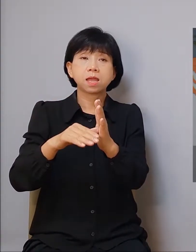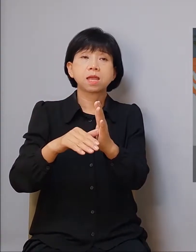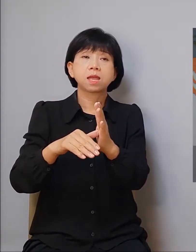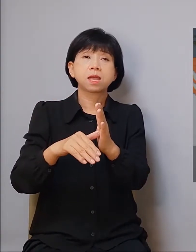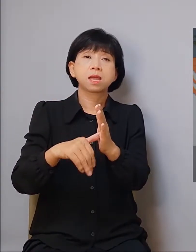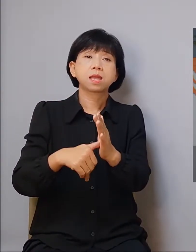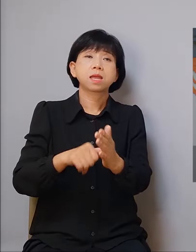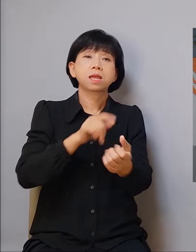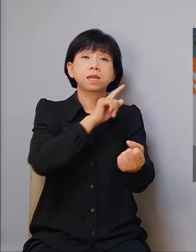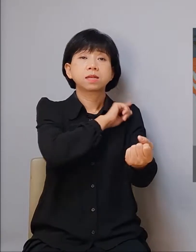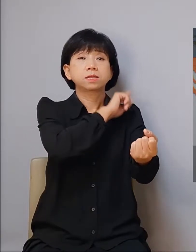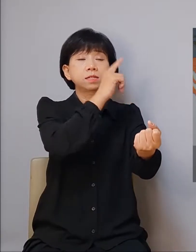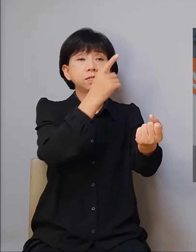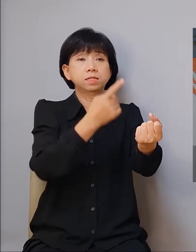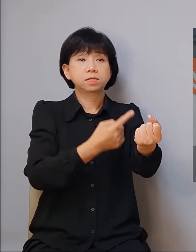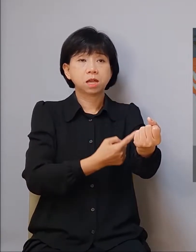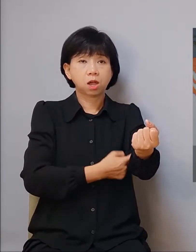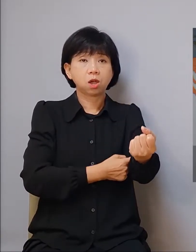연약할 때